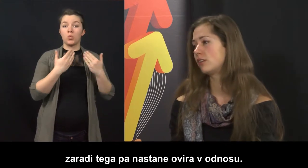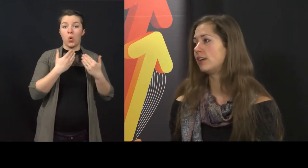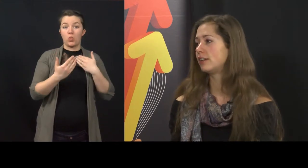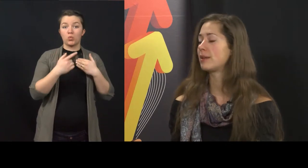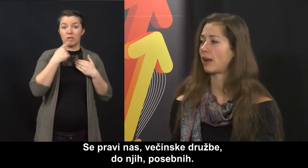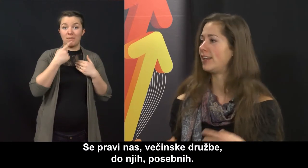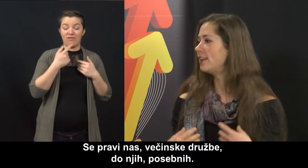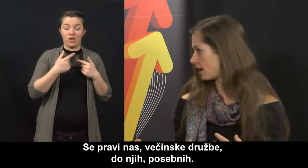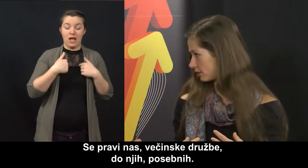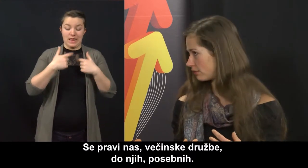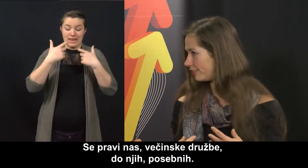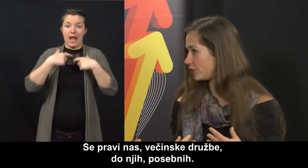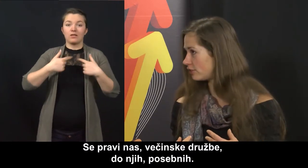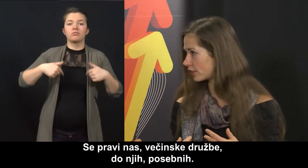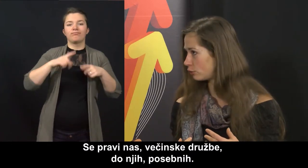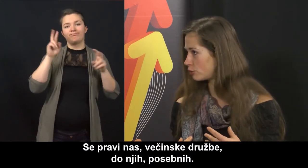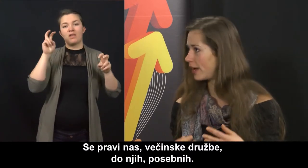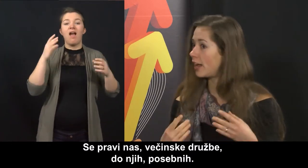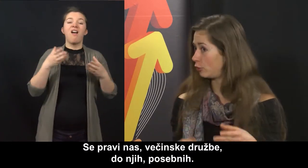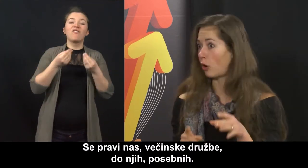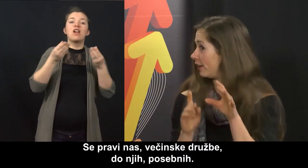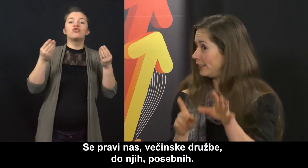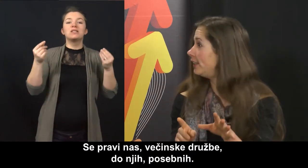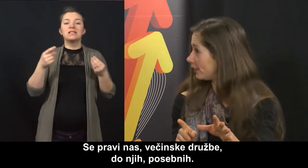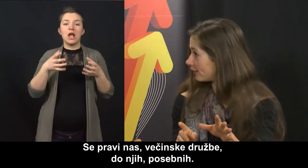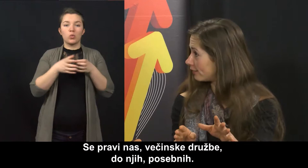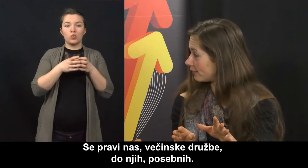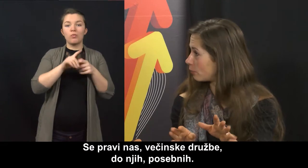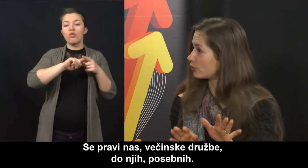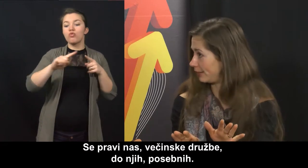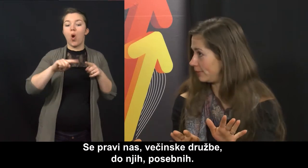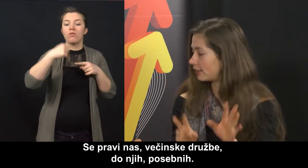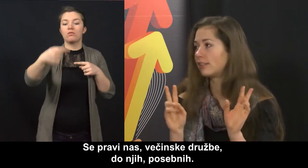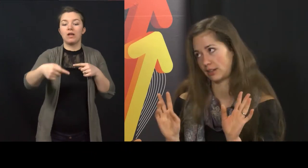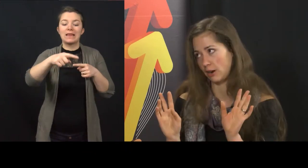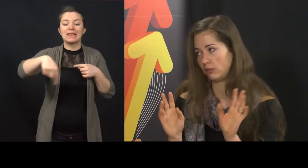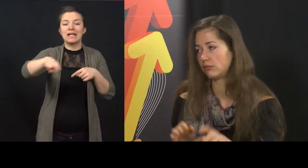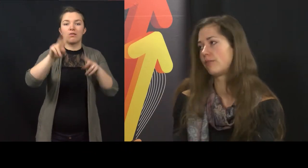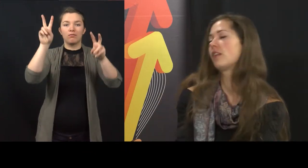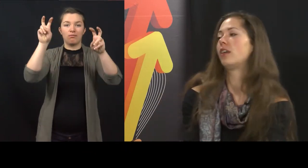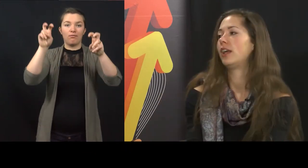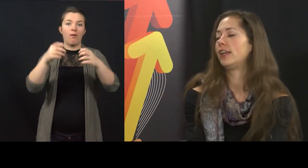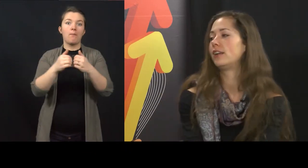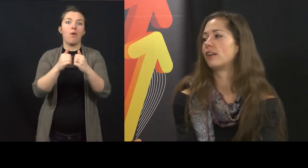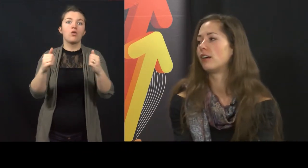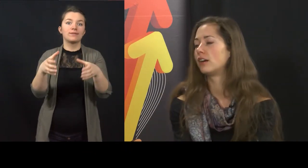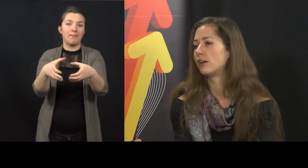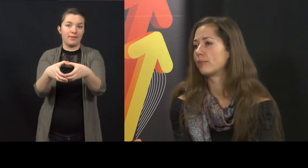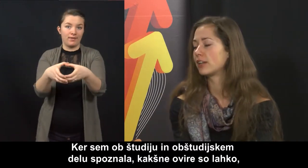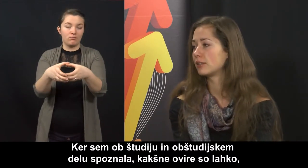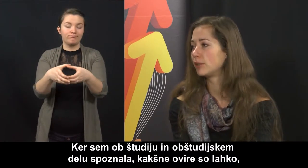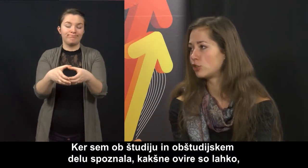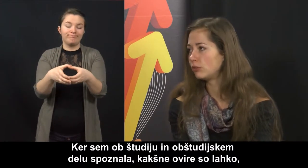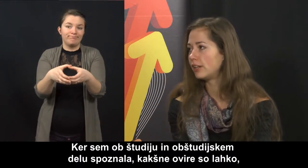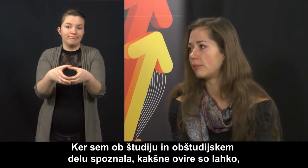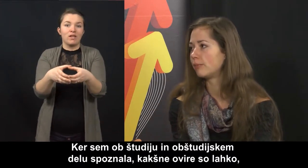odnosu, se pravi nas, večinske družbe, do njih posebnih, kao. In